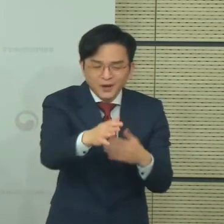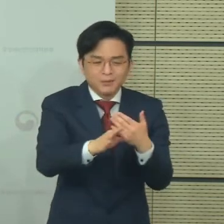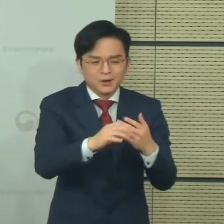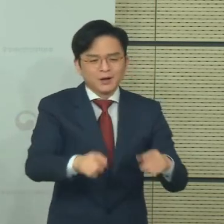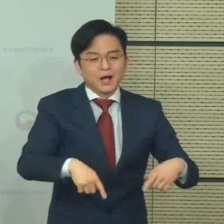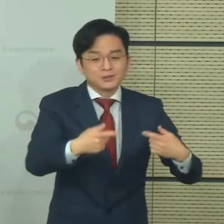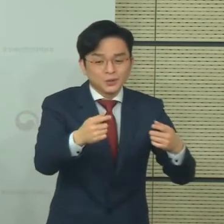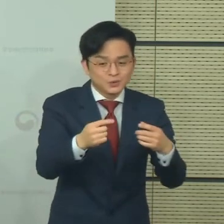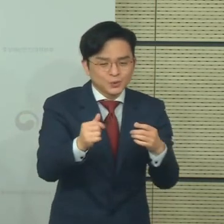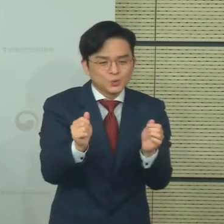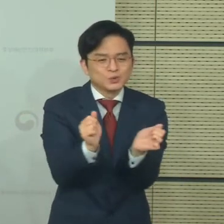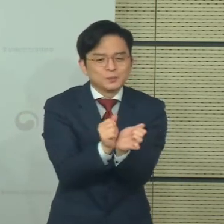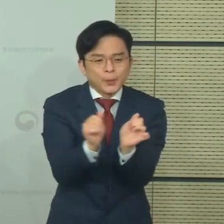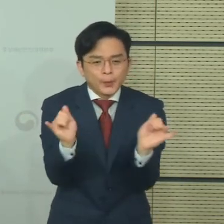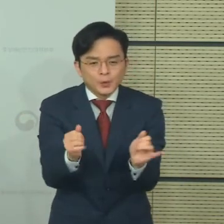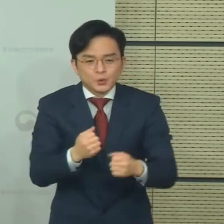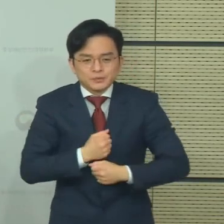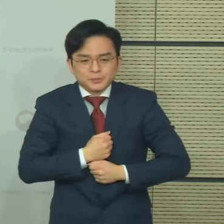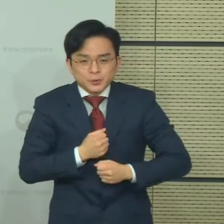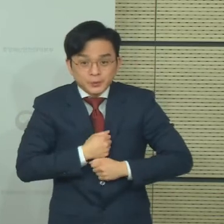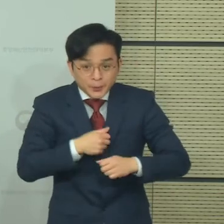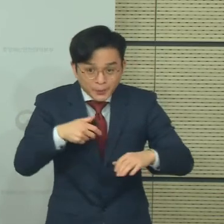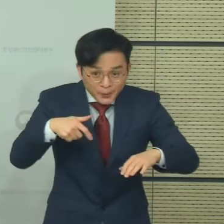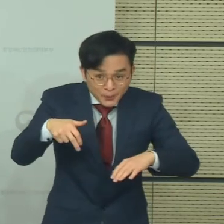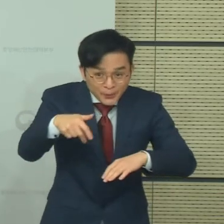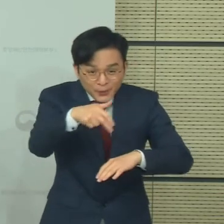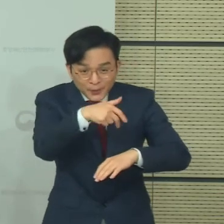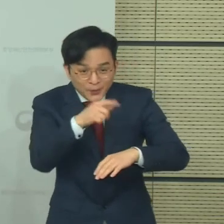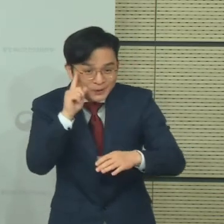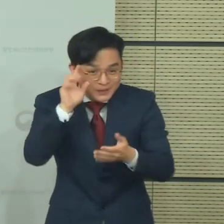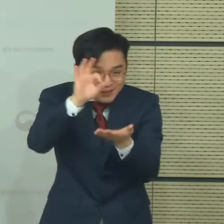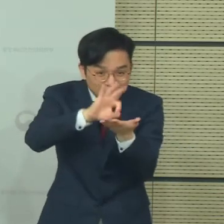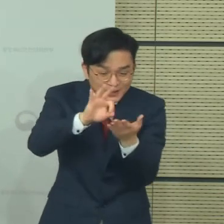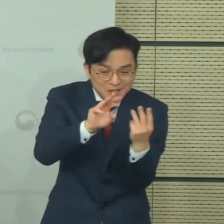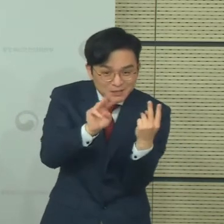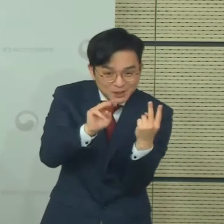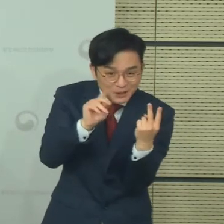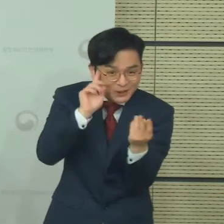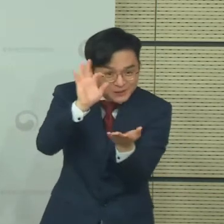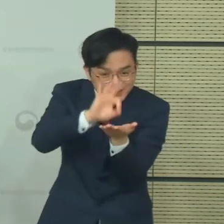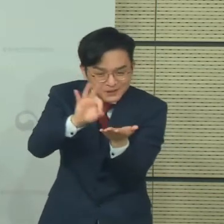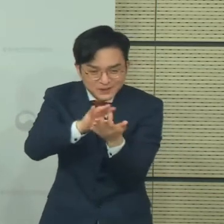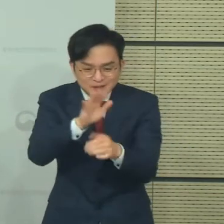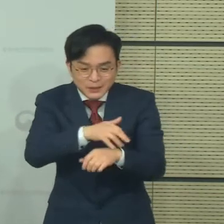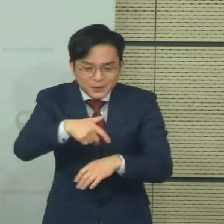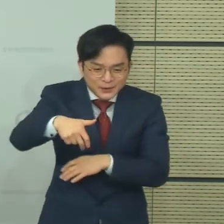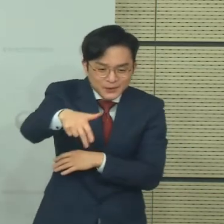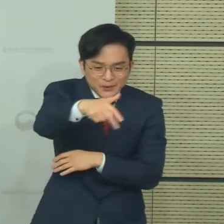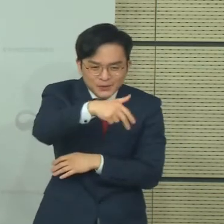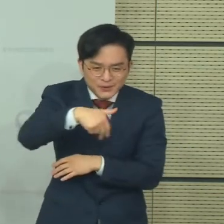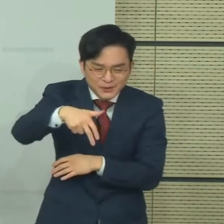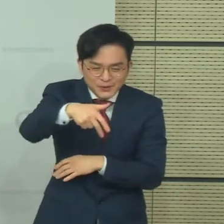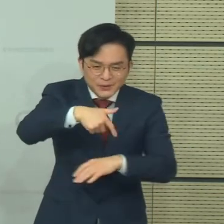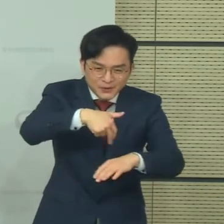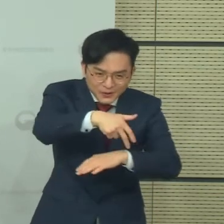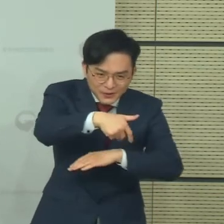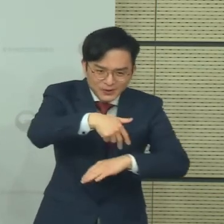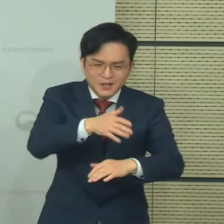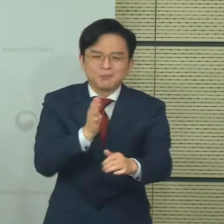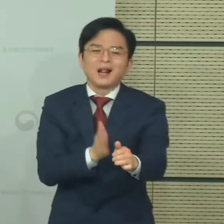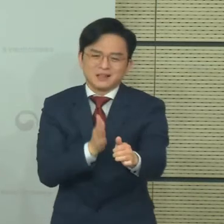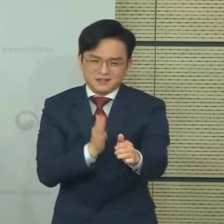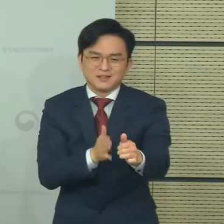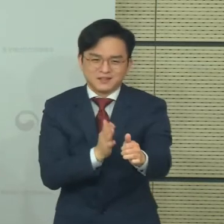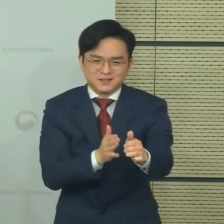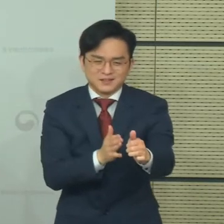다만 축제 여하튼 이런 부분에 관련되어서는 만약 좀 떨어져서